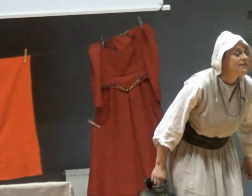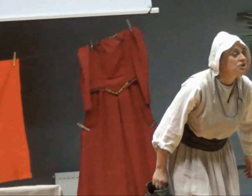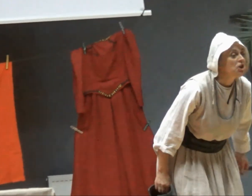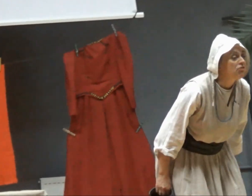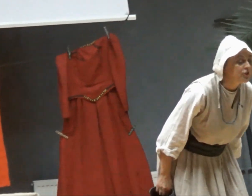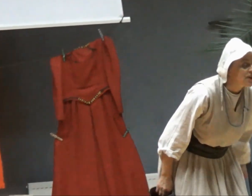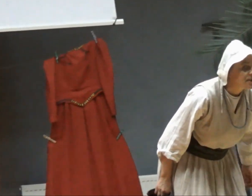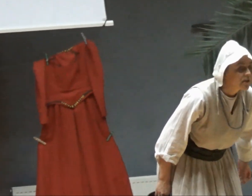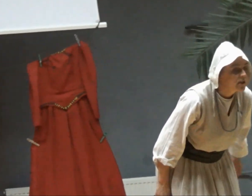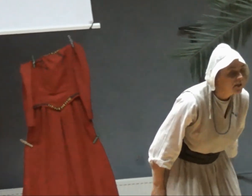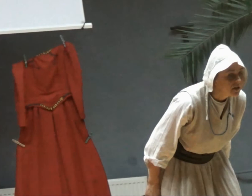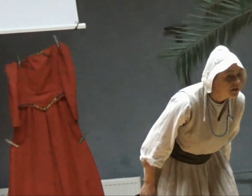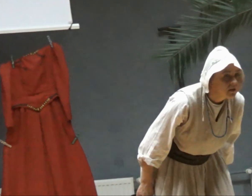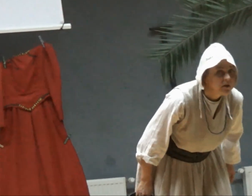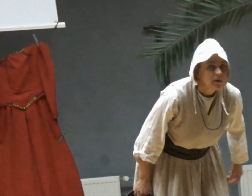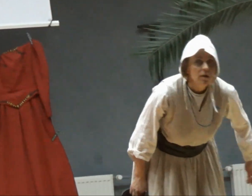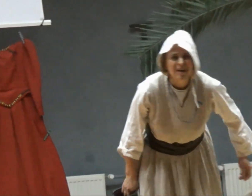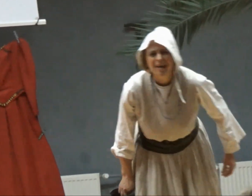vaikai nematė žvakutės?